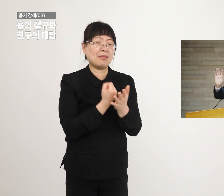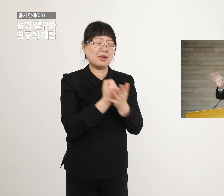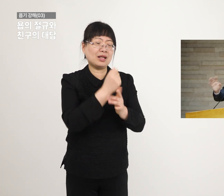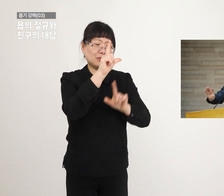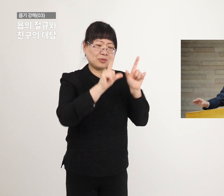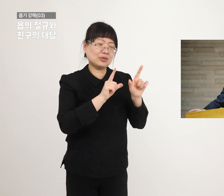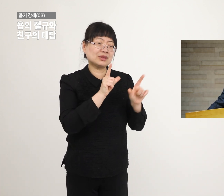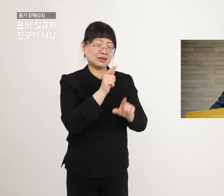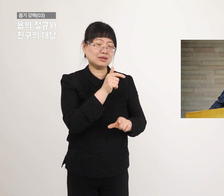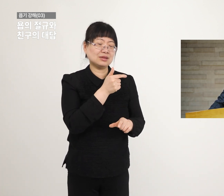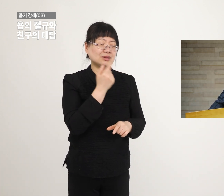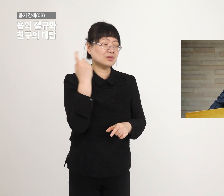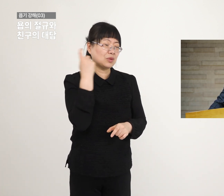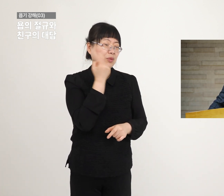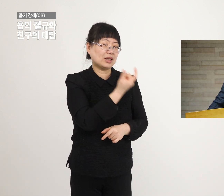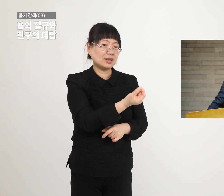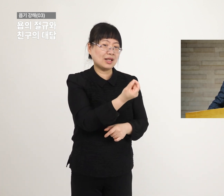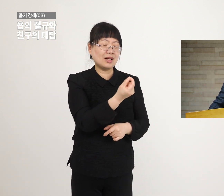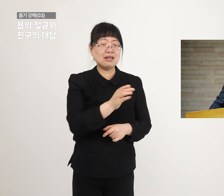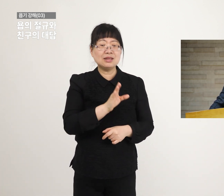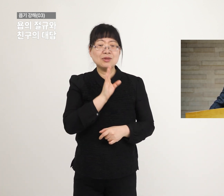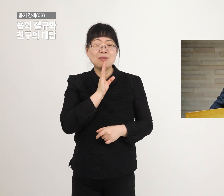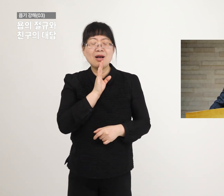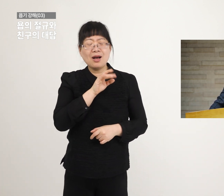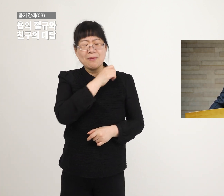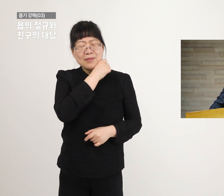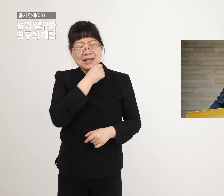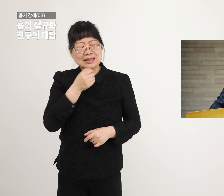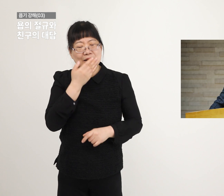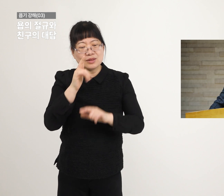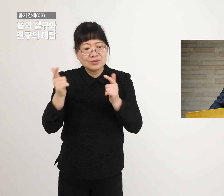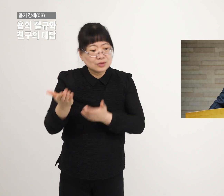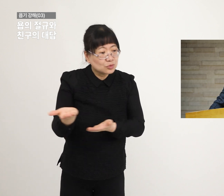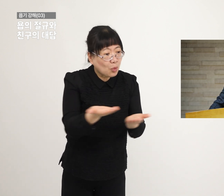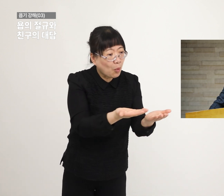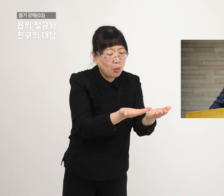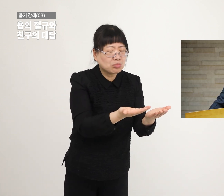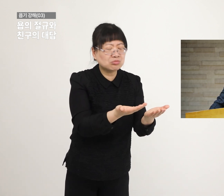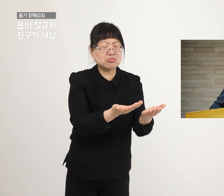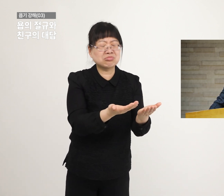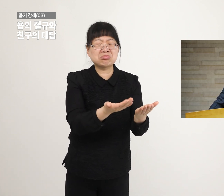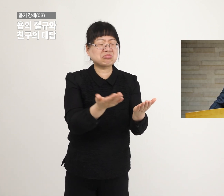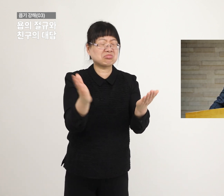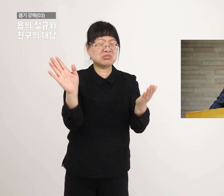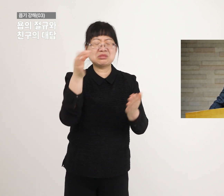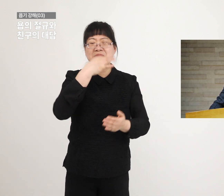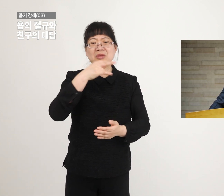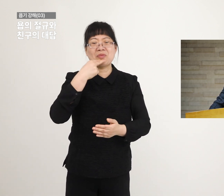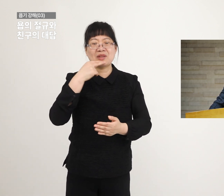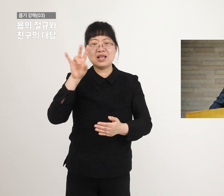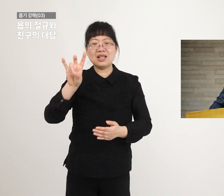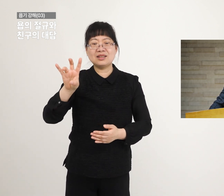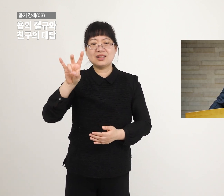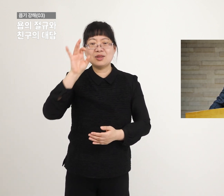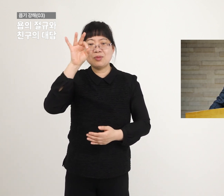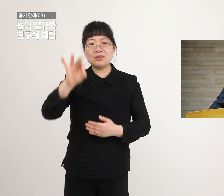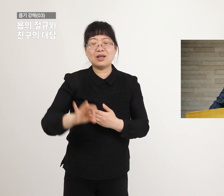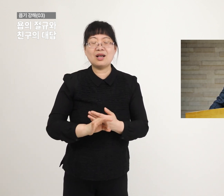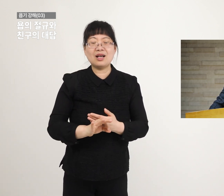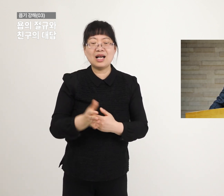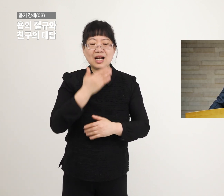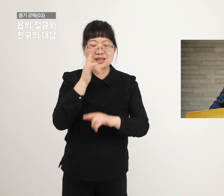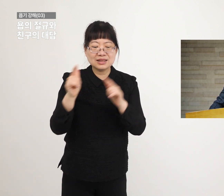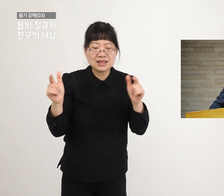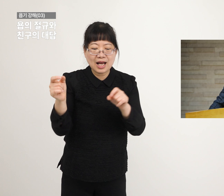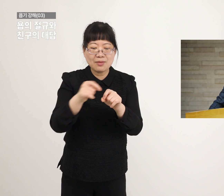산의 진미를 앞에 갖다 놔도 그게 눈에 들어오겠어요? 24절을 보시면 나는 음식